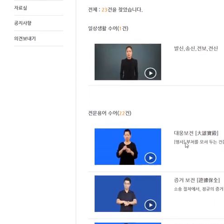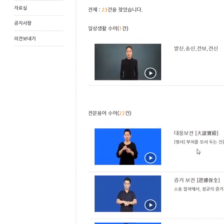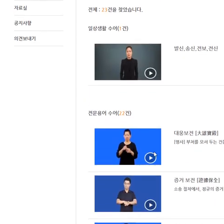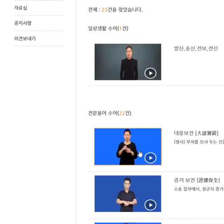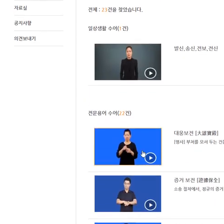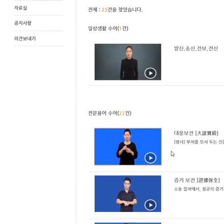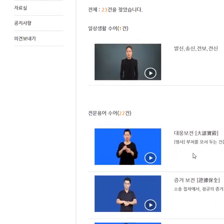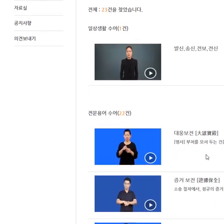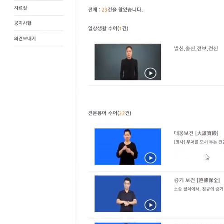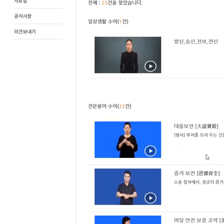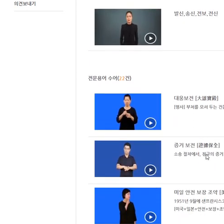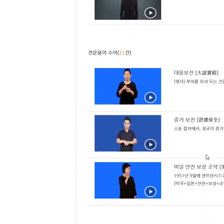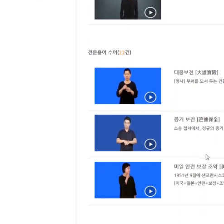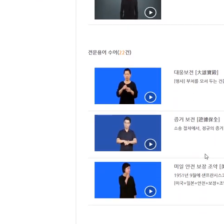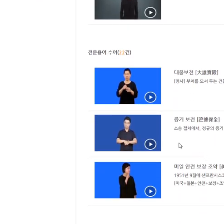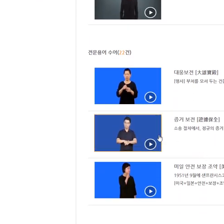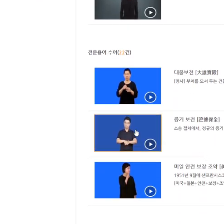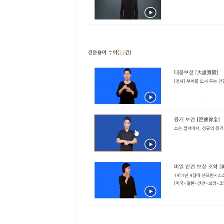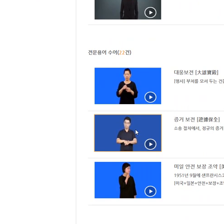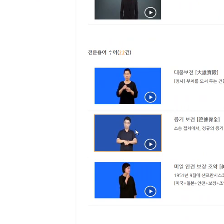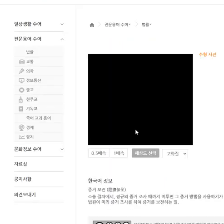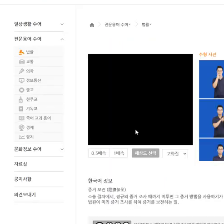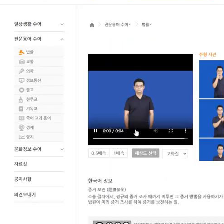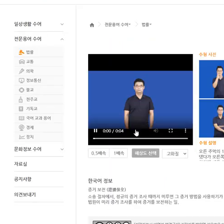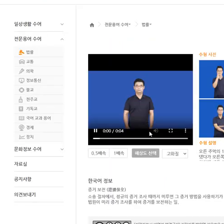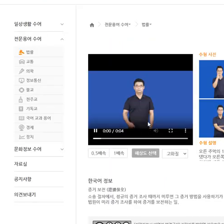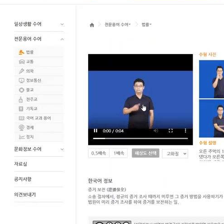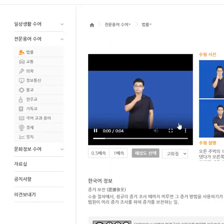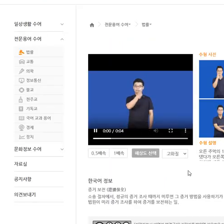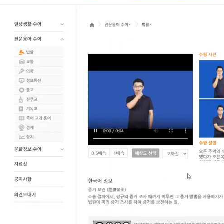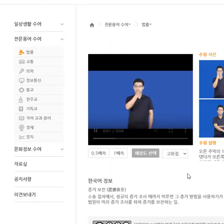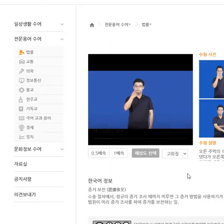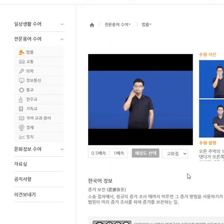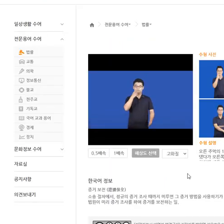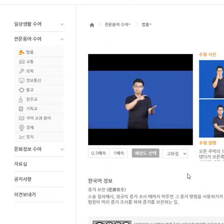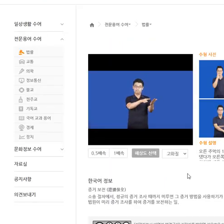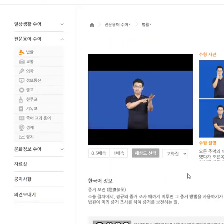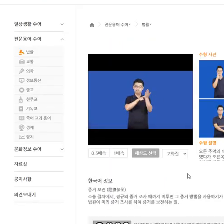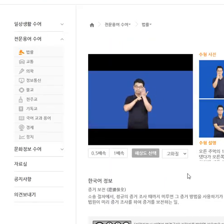이게 아니죠? 증거 보존에 비슷한 건데